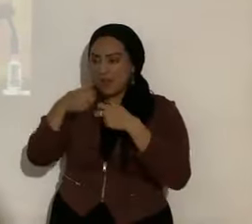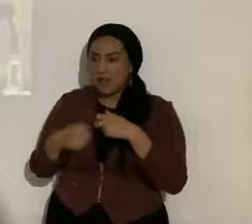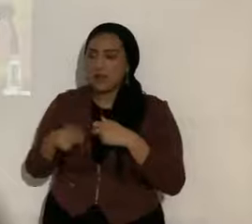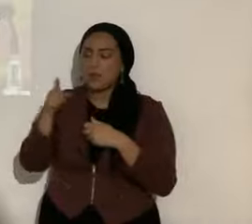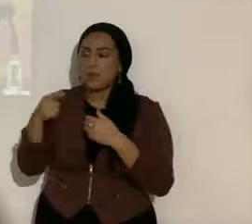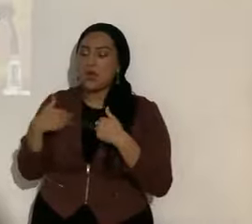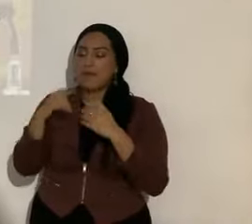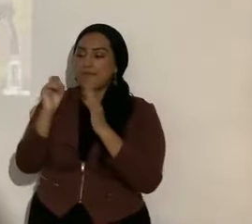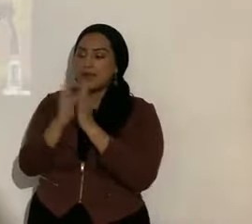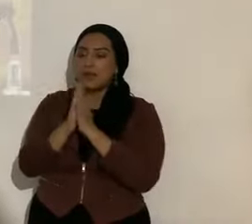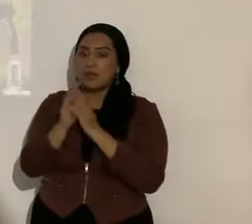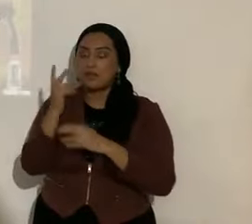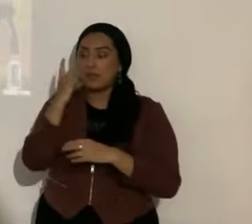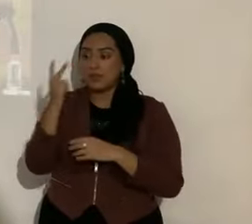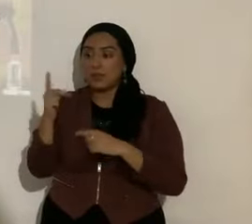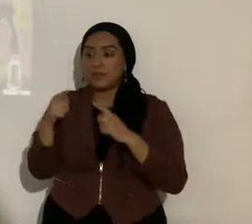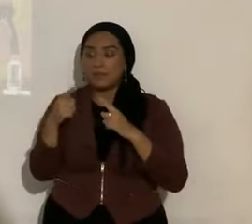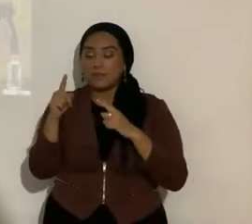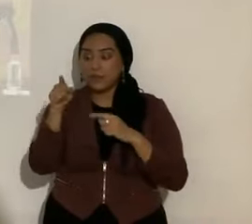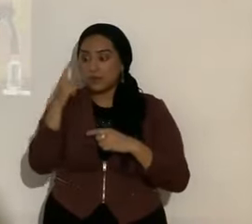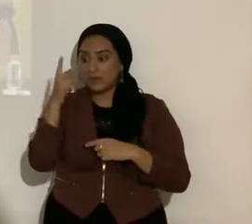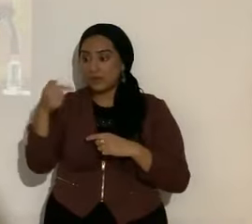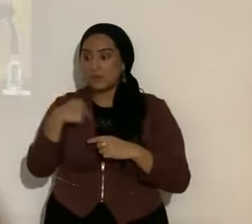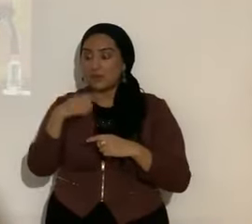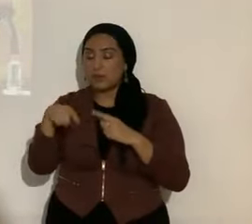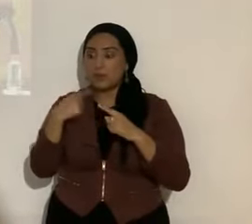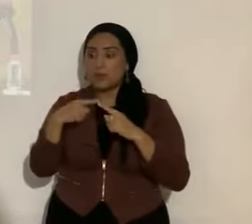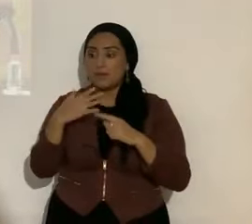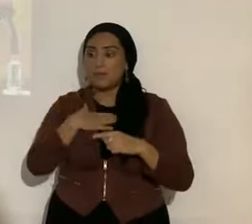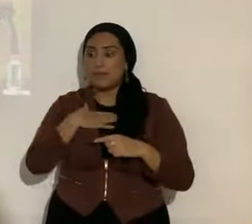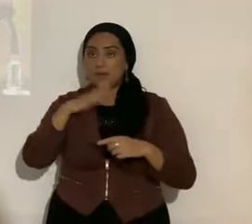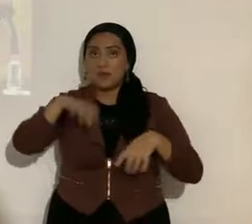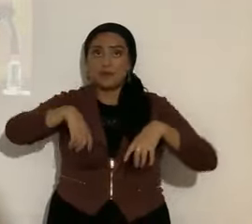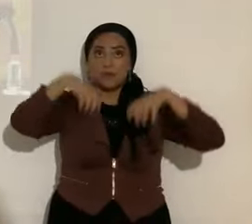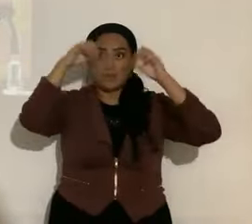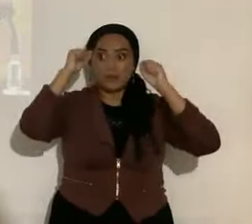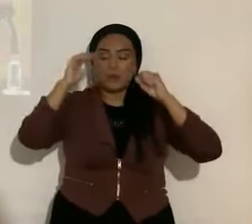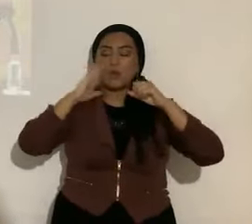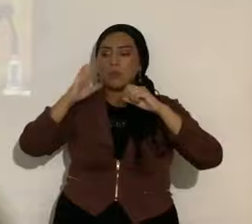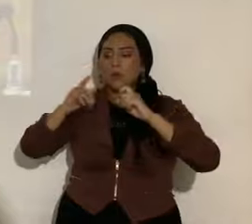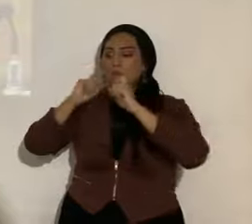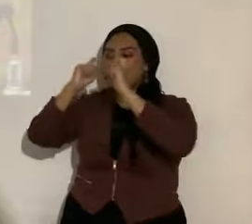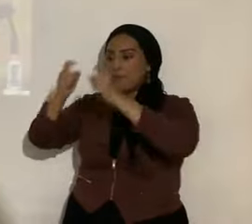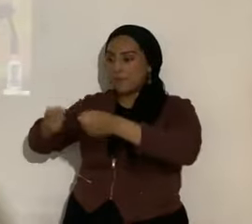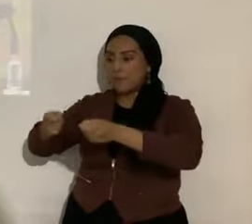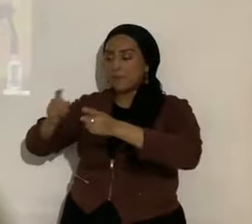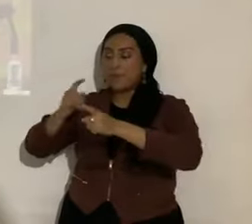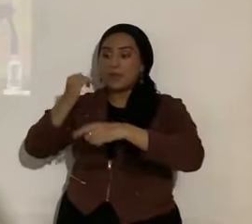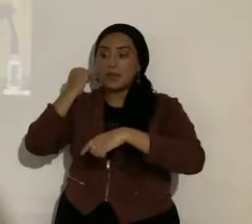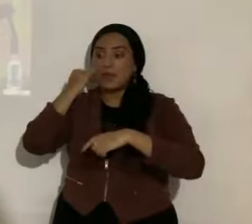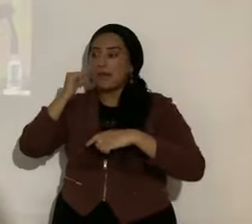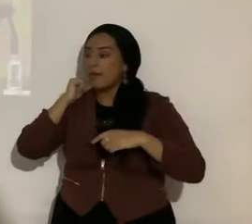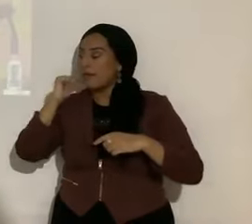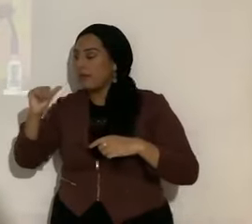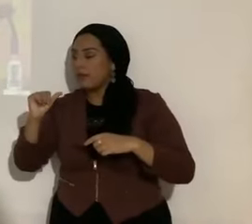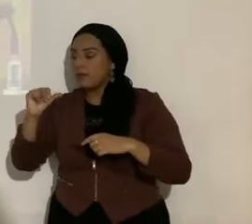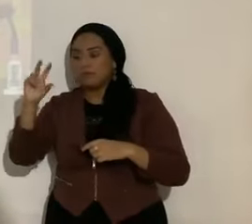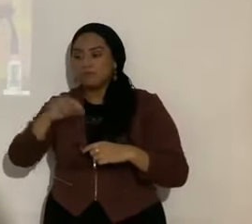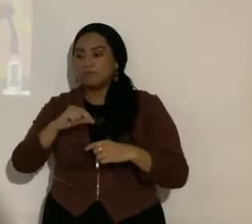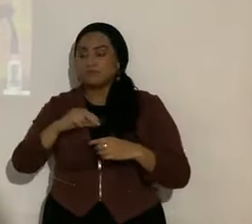pedido, si me vieres cuando fuere quitado de ti, te será hecho. Así, mas si no,